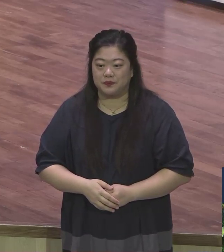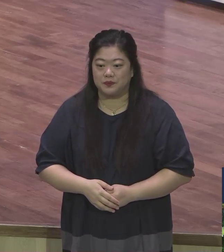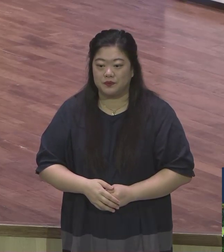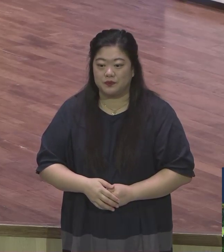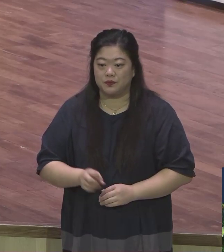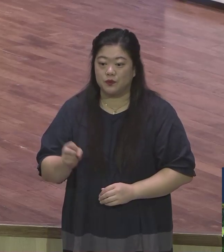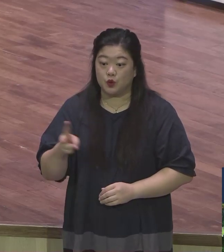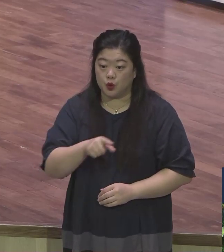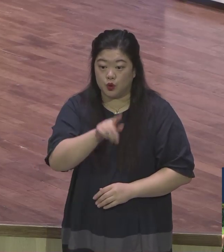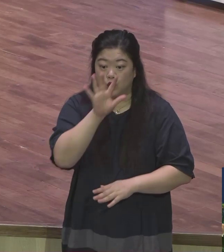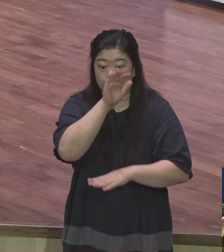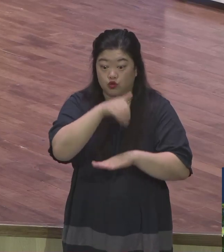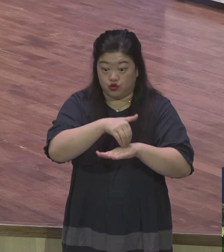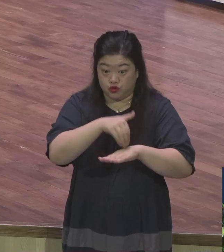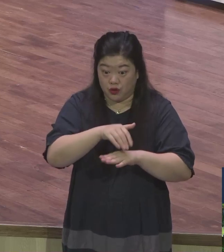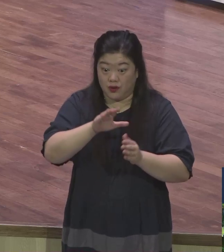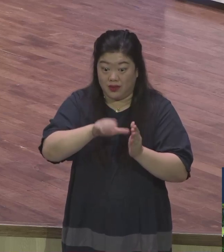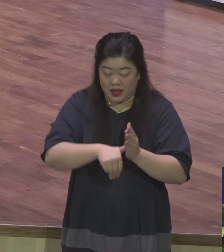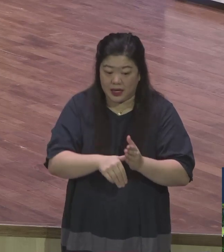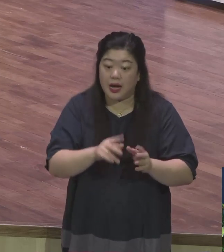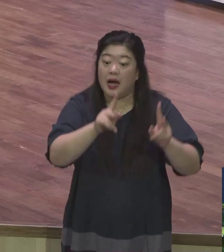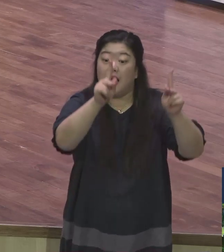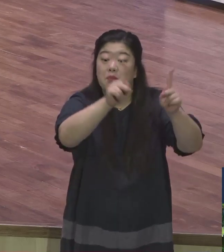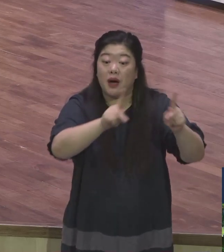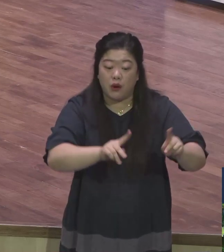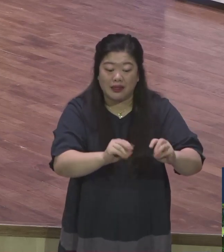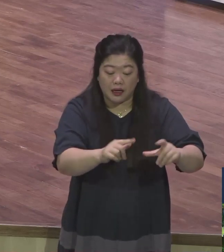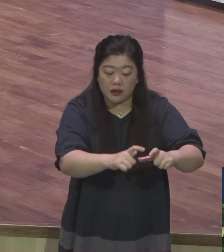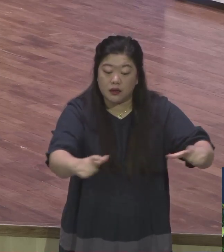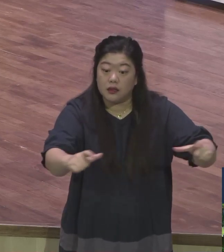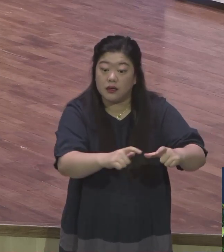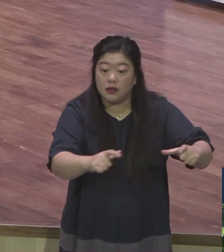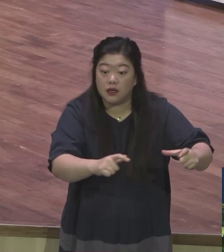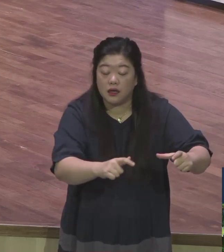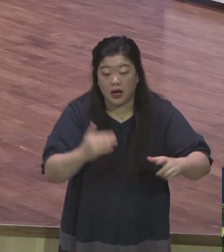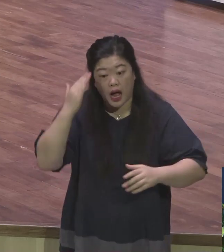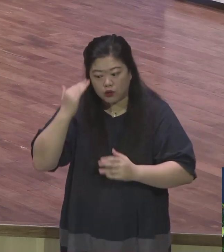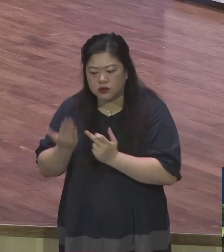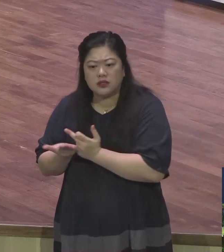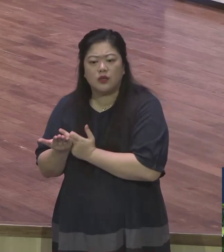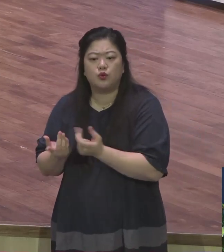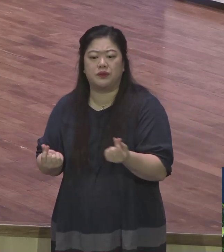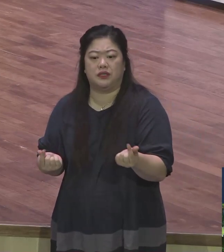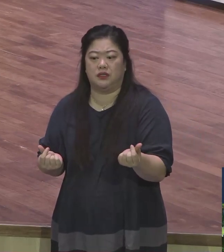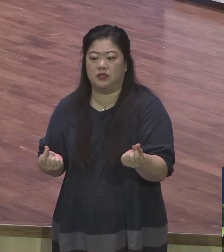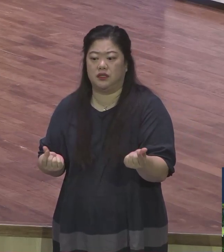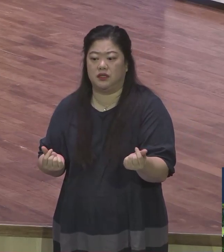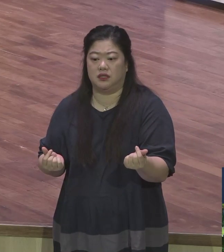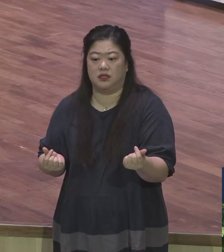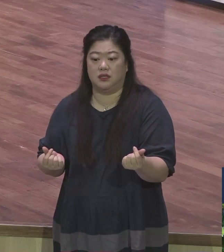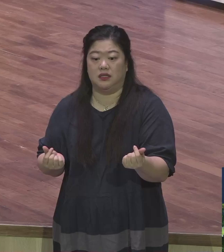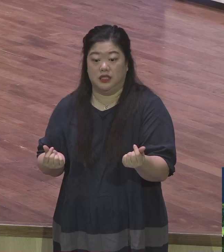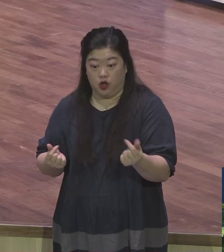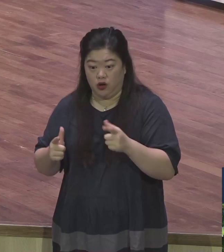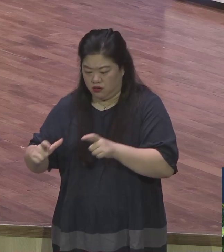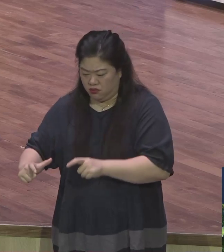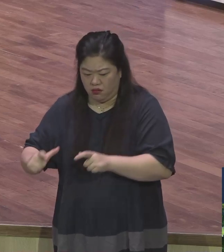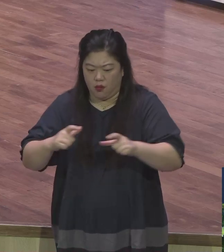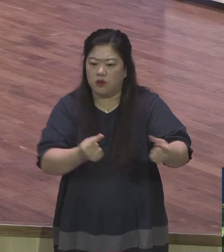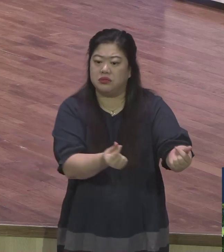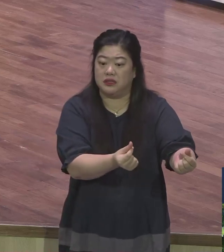도대는 제주도만큼 커요. 큰 그러한 섬인데 세계적인 휴양지예요.